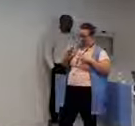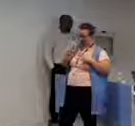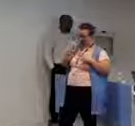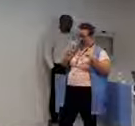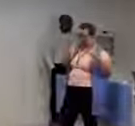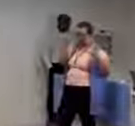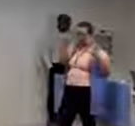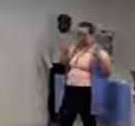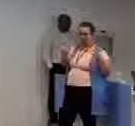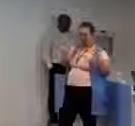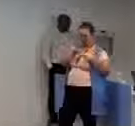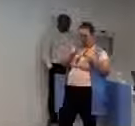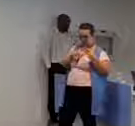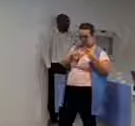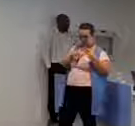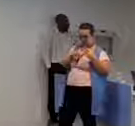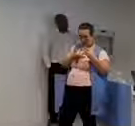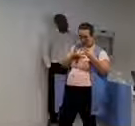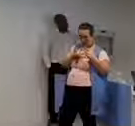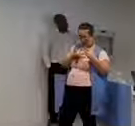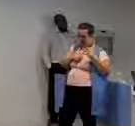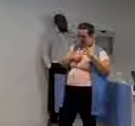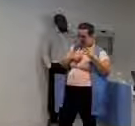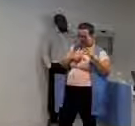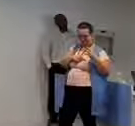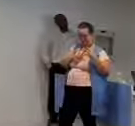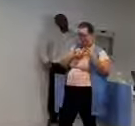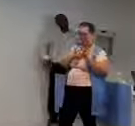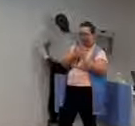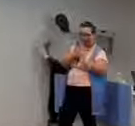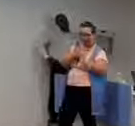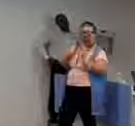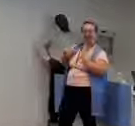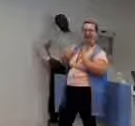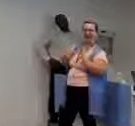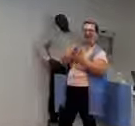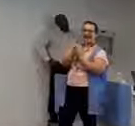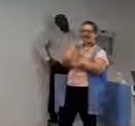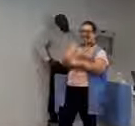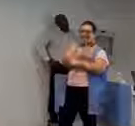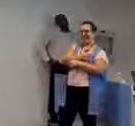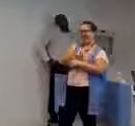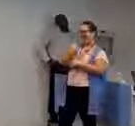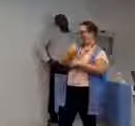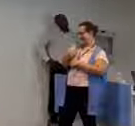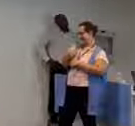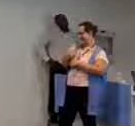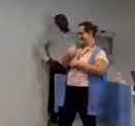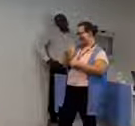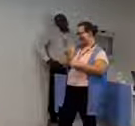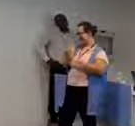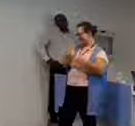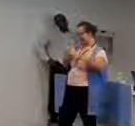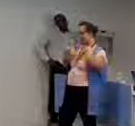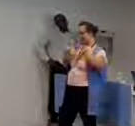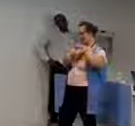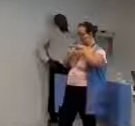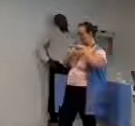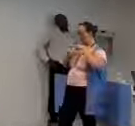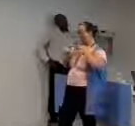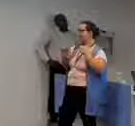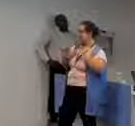Muito bem. Em função de todo esse cenário, quais são as consequências e os desafios das empresas, né, e das